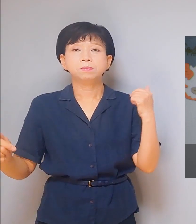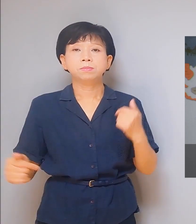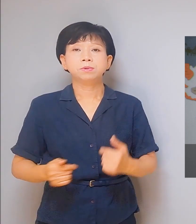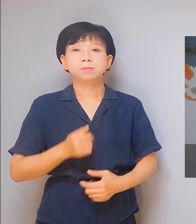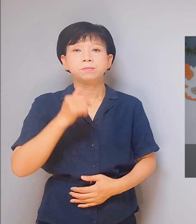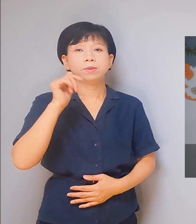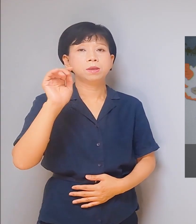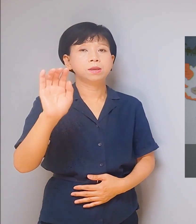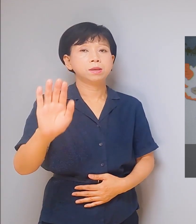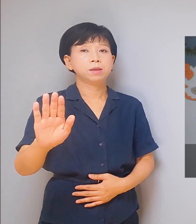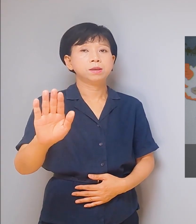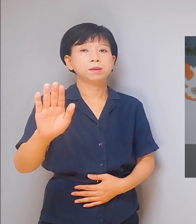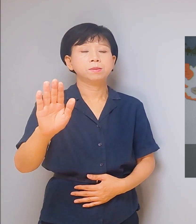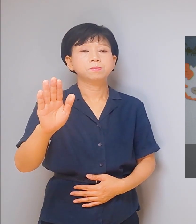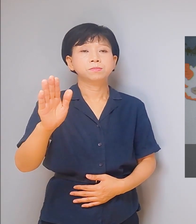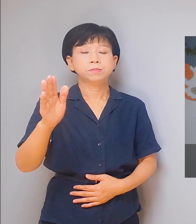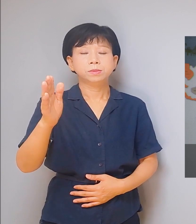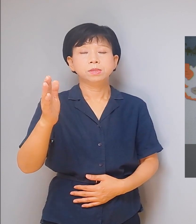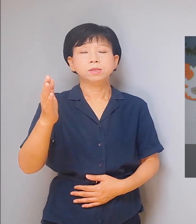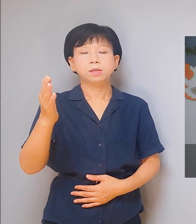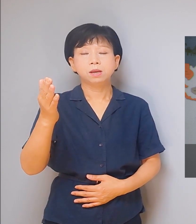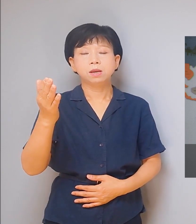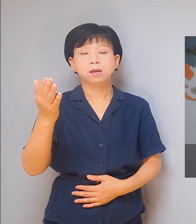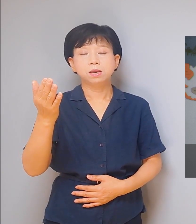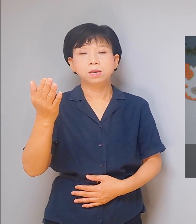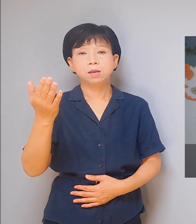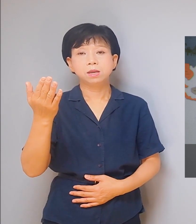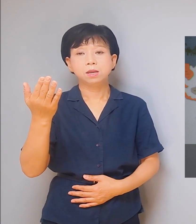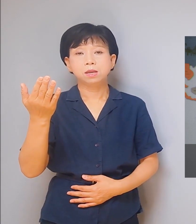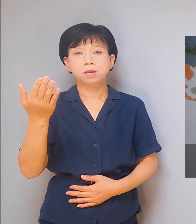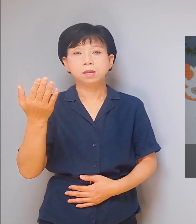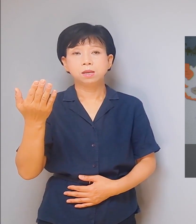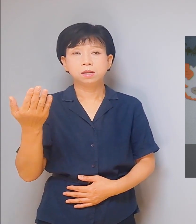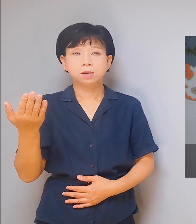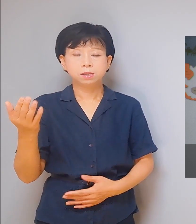예배드림이 기쁨 됩니다.